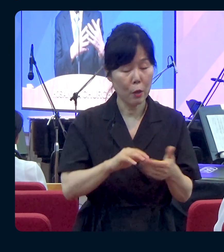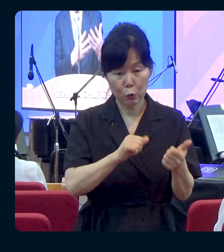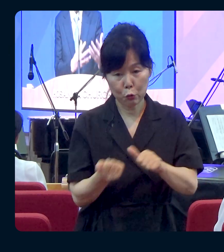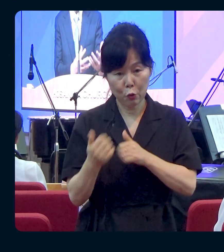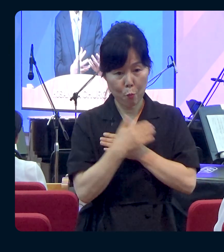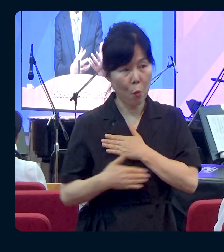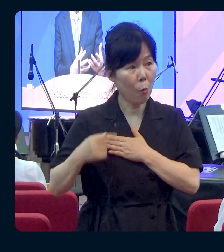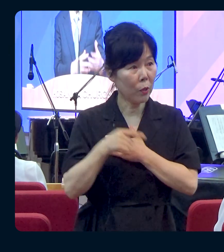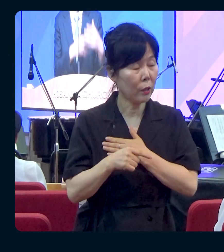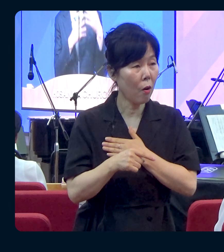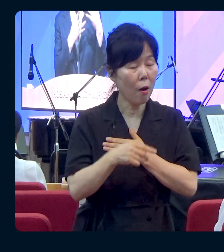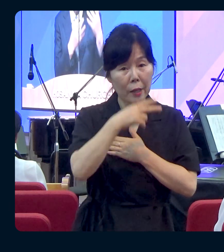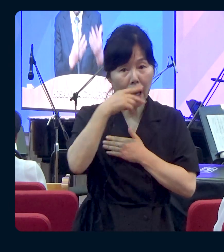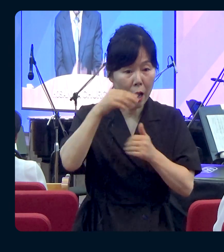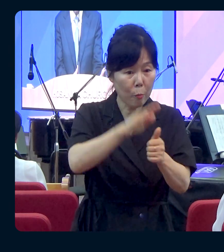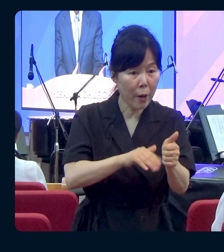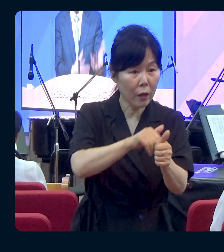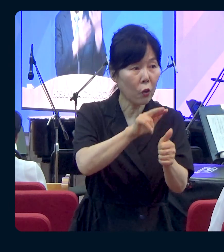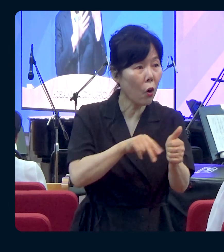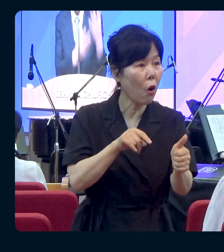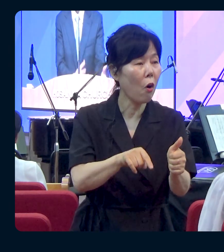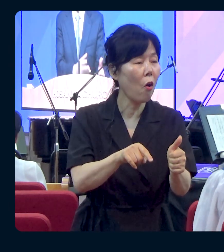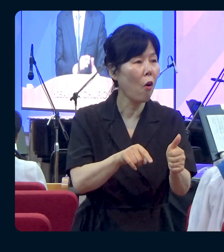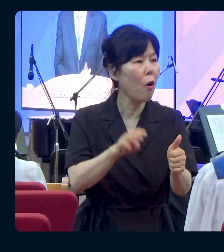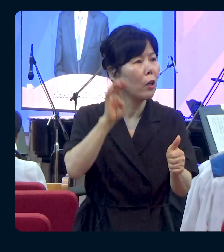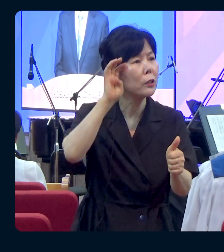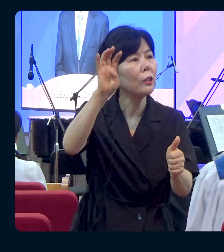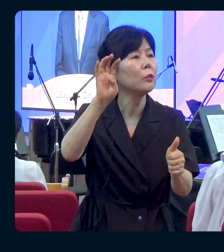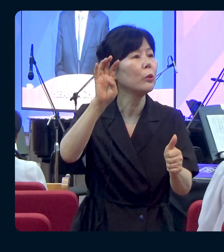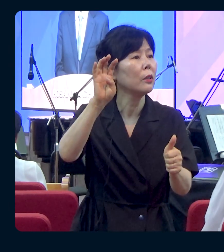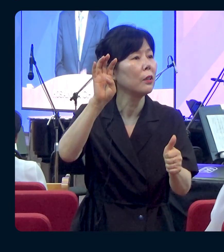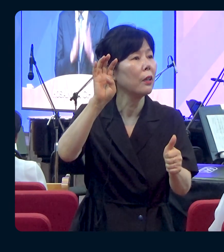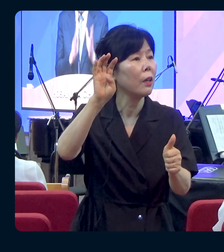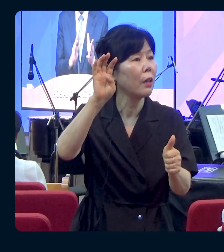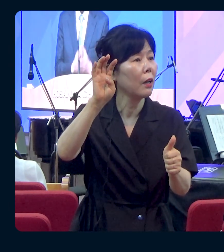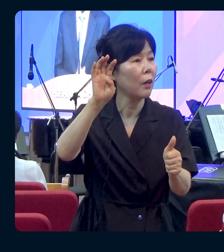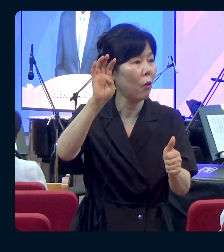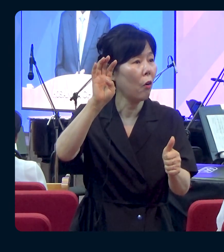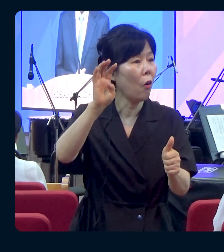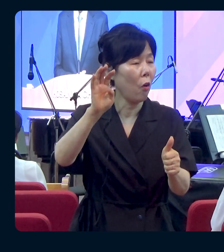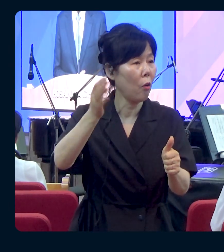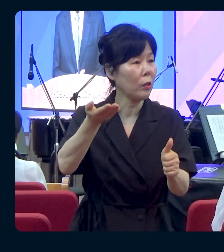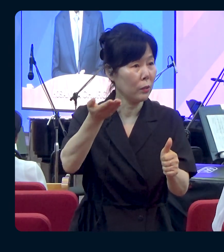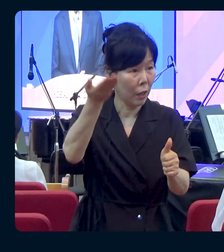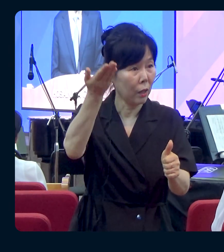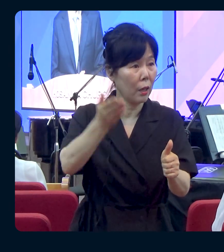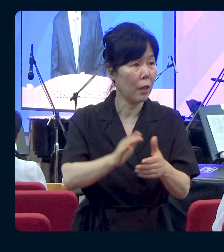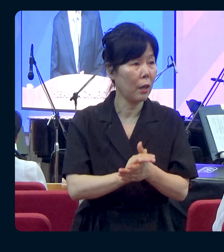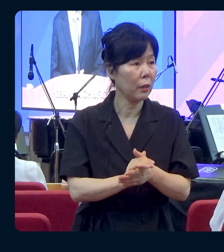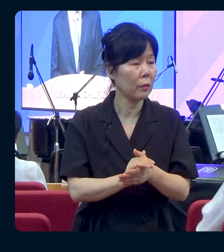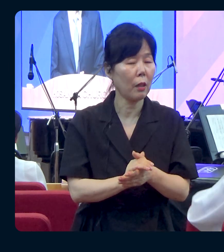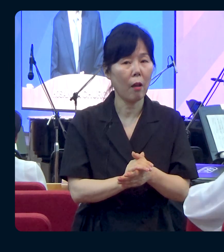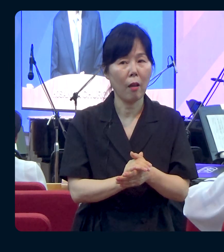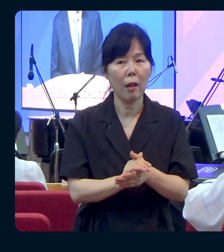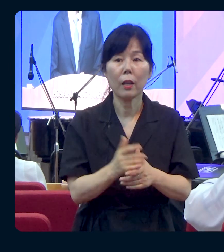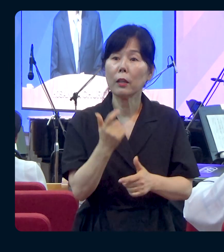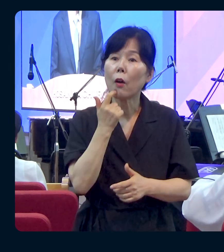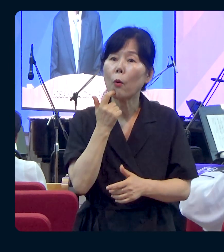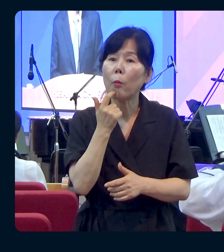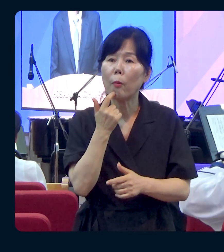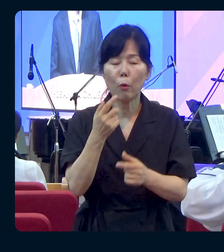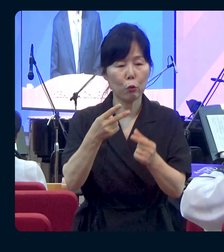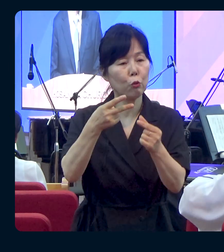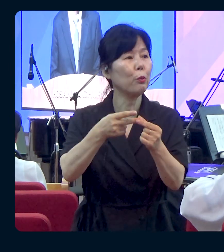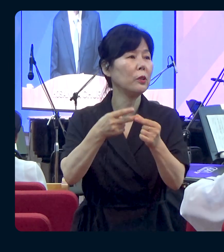시신을 미라로 만드는 기간과 거의 버금가는 그런 기간입니다. 그러니까 야곱은 거의 왕의